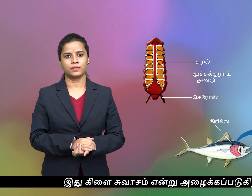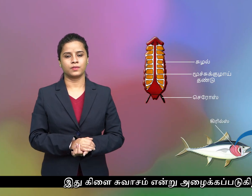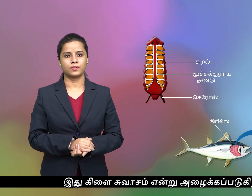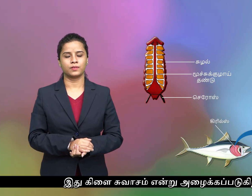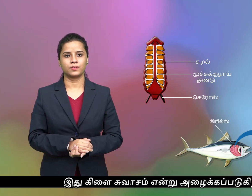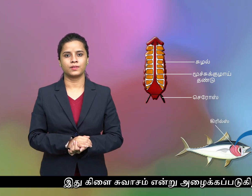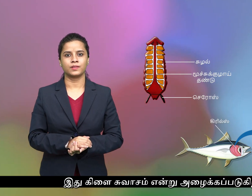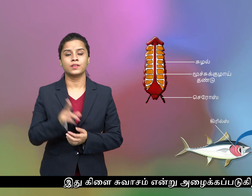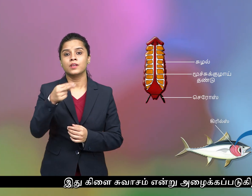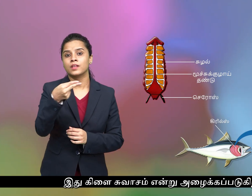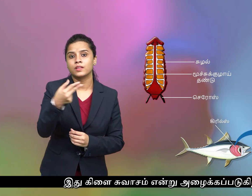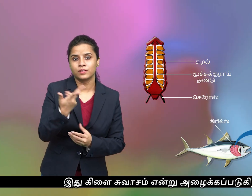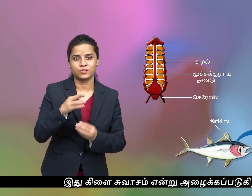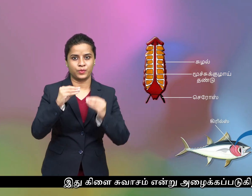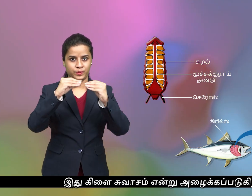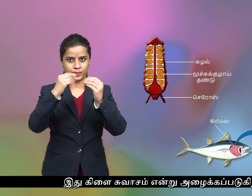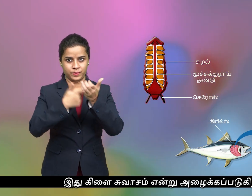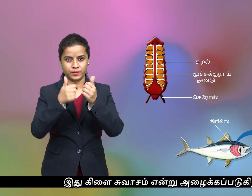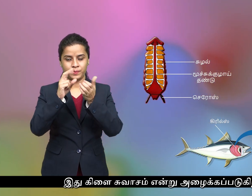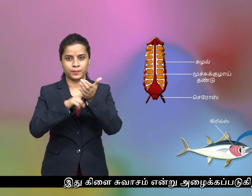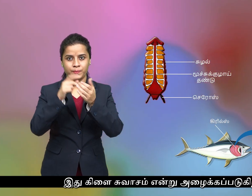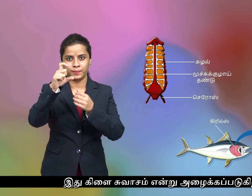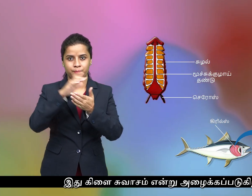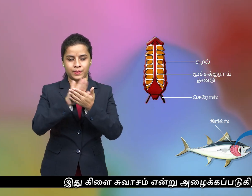இது கிளை சுவாசம் என்று அழைக்கப்படுகிறது மற்றும்